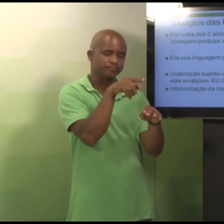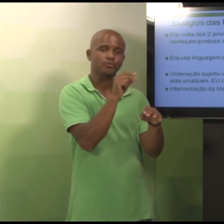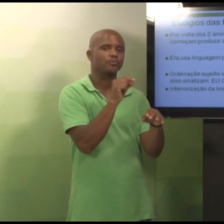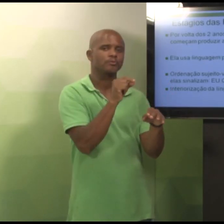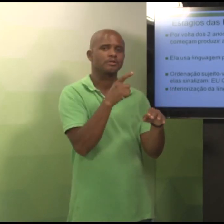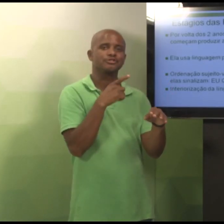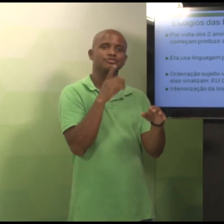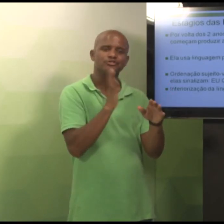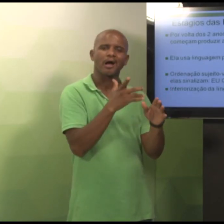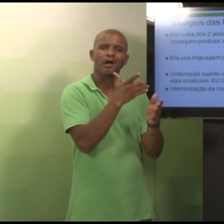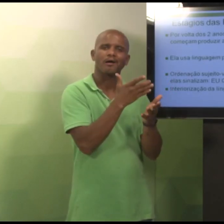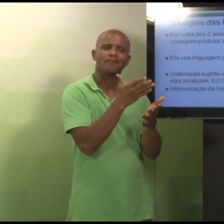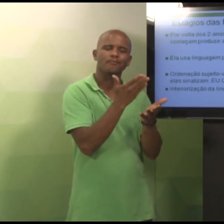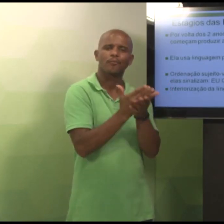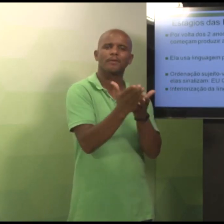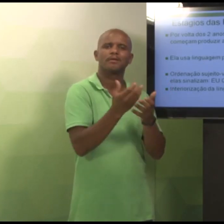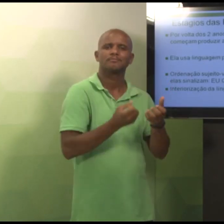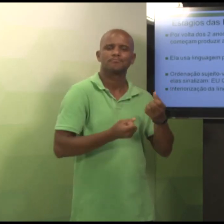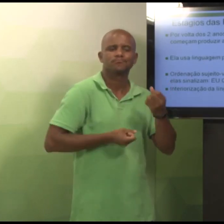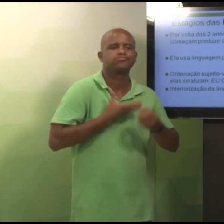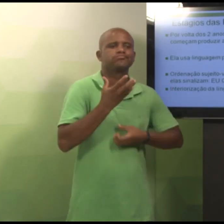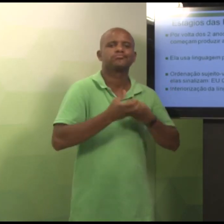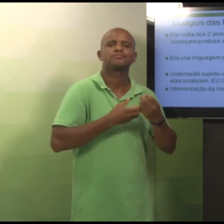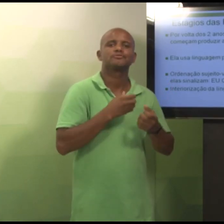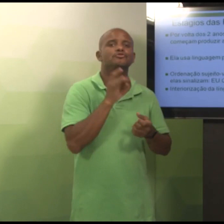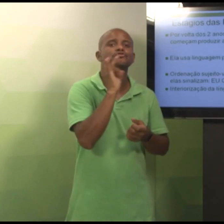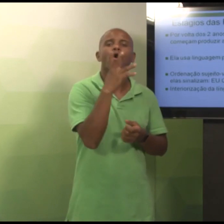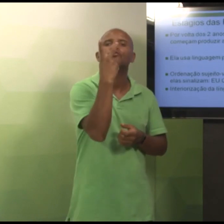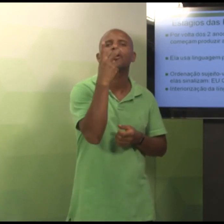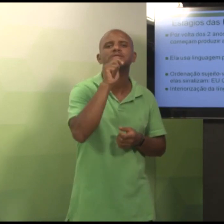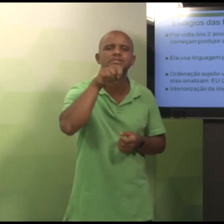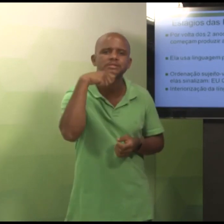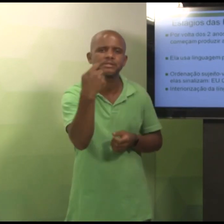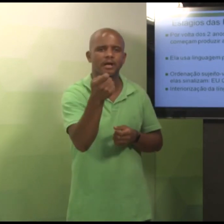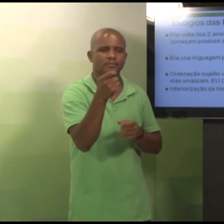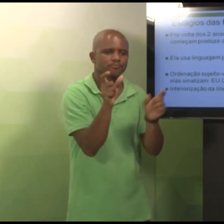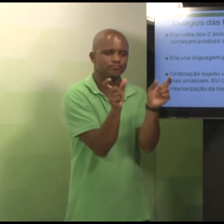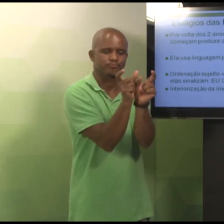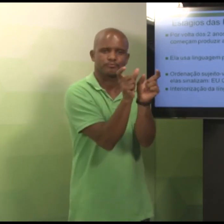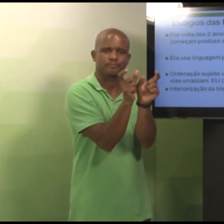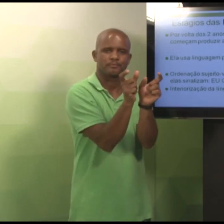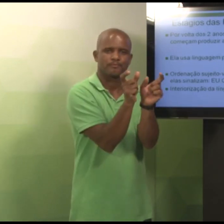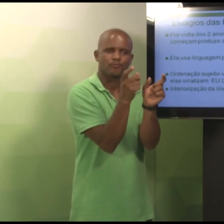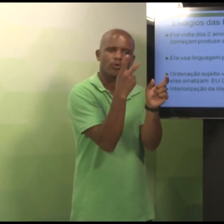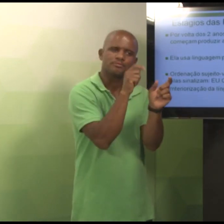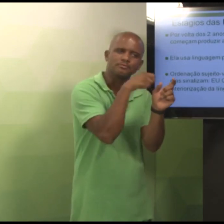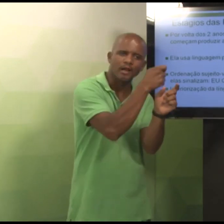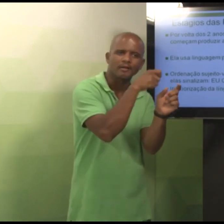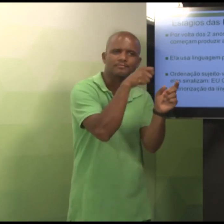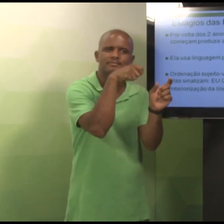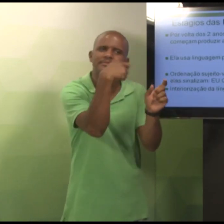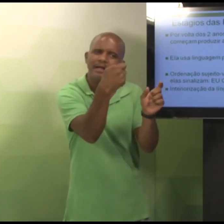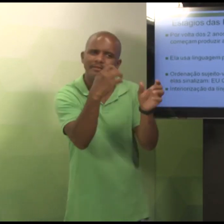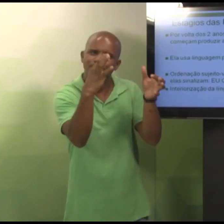2 anos, onde já começa a se expressar, já começa a utilizar sinais combinados.